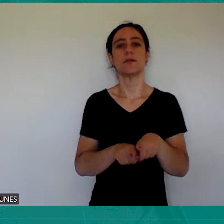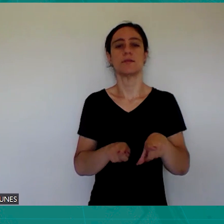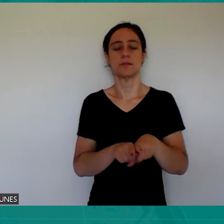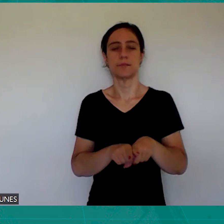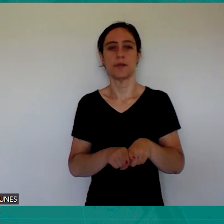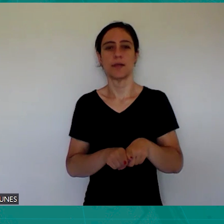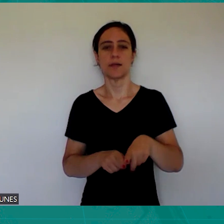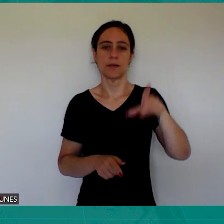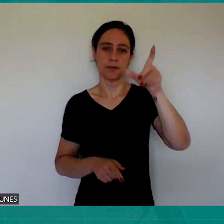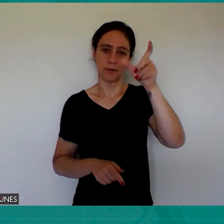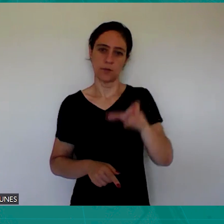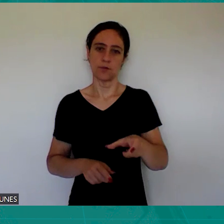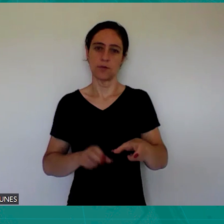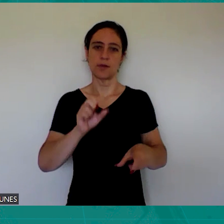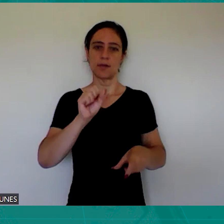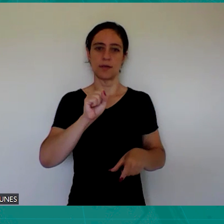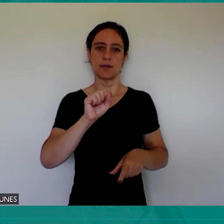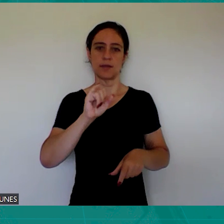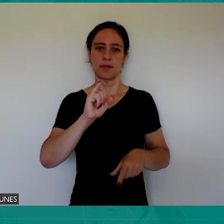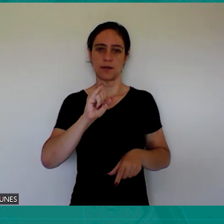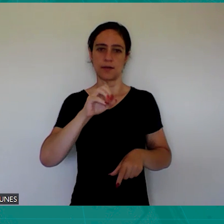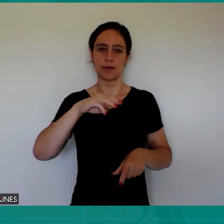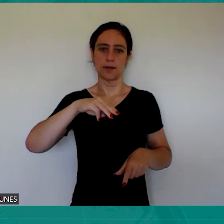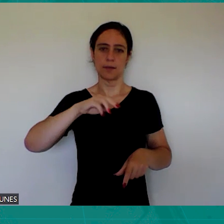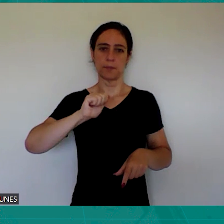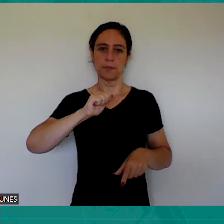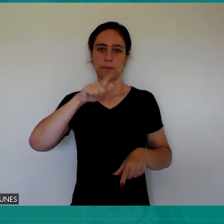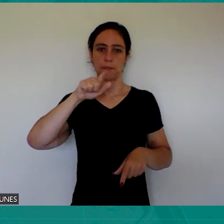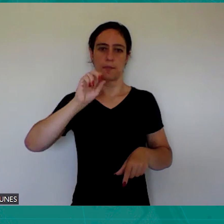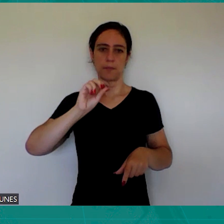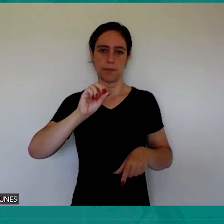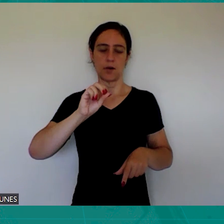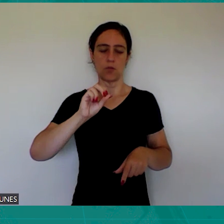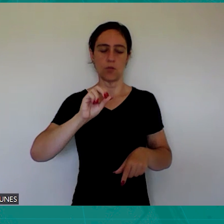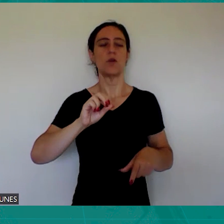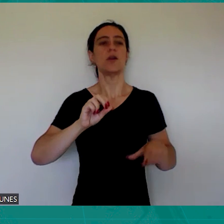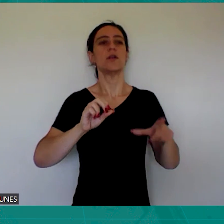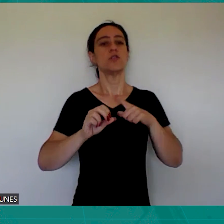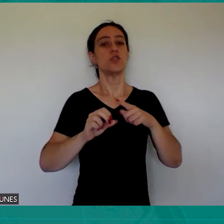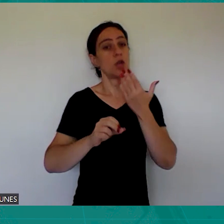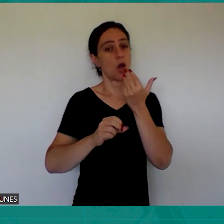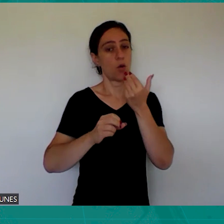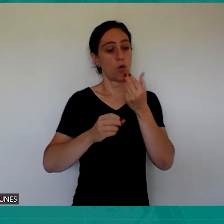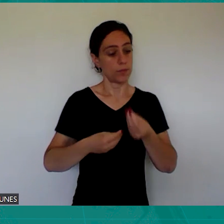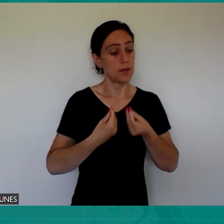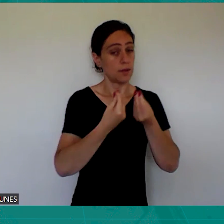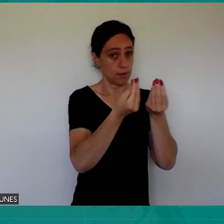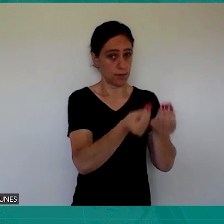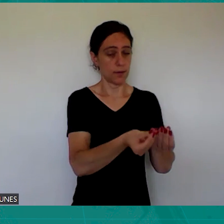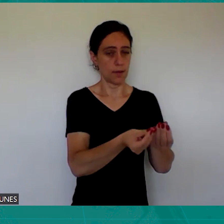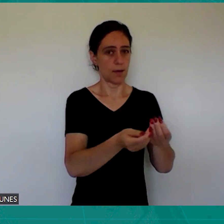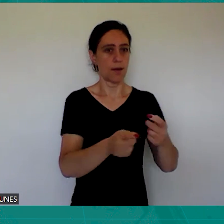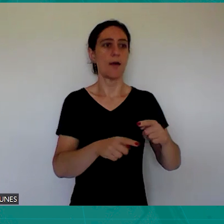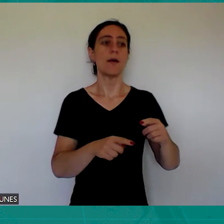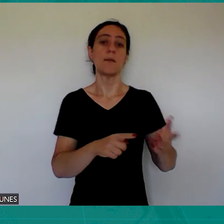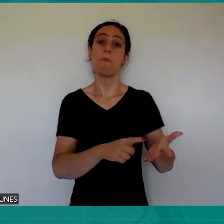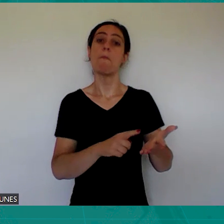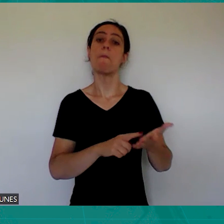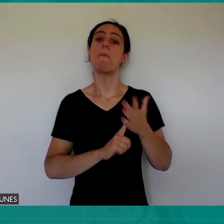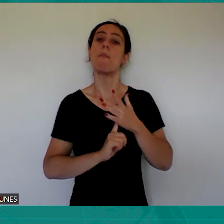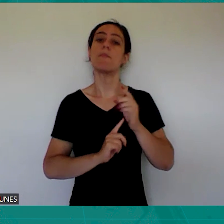O nome não é bom, mas indica, irmãos, que nós éramos pecadores, nós